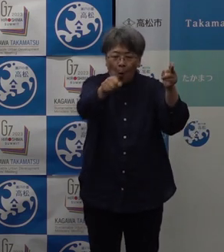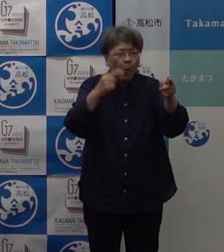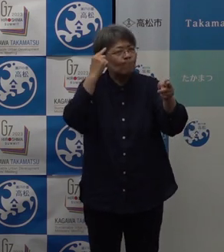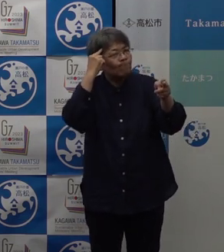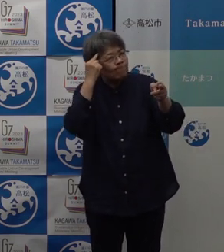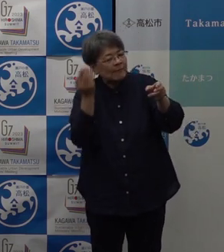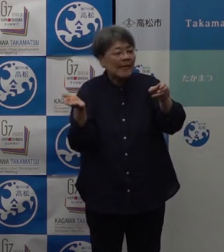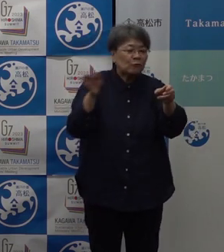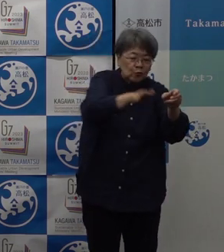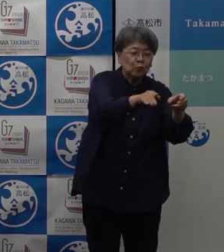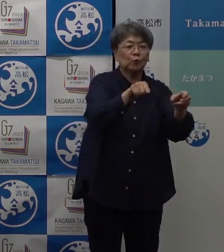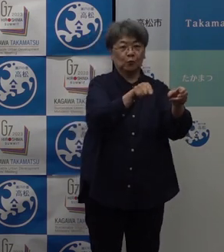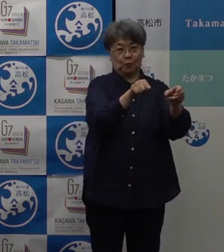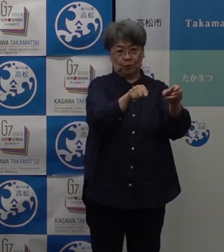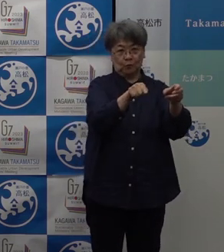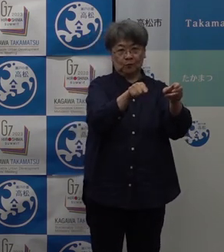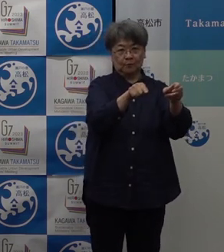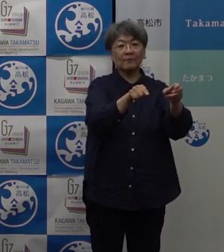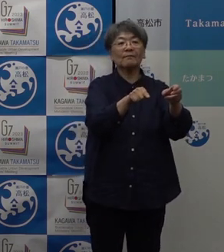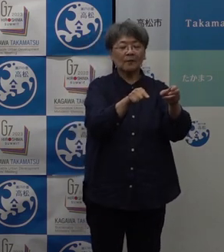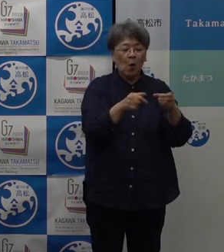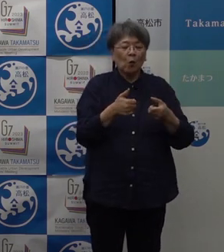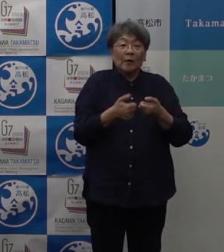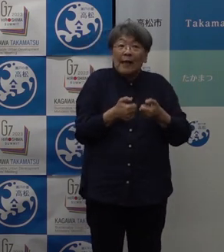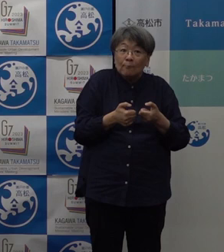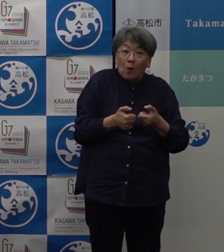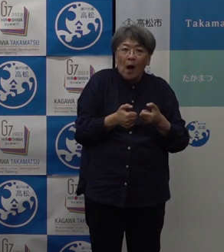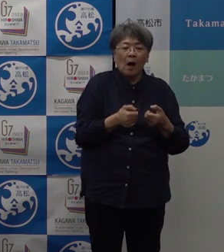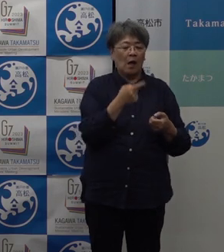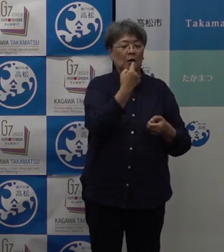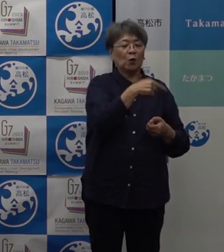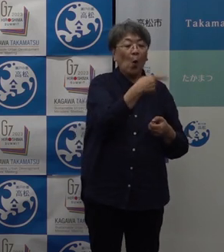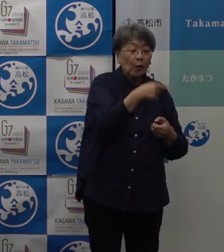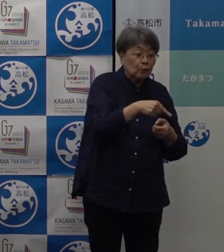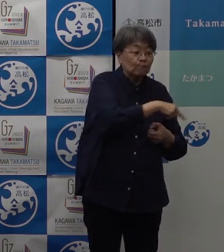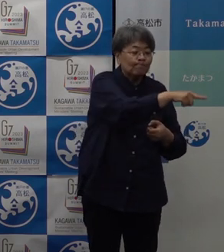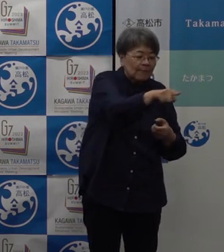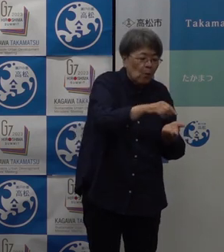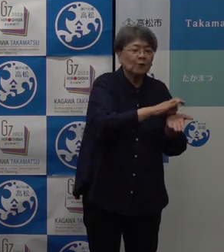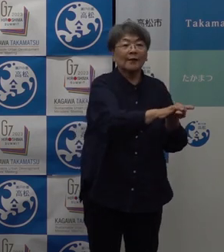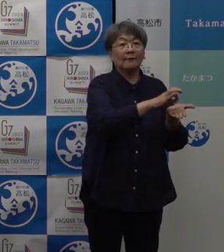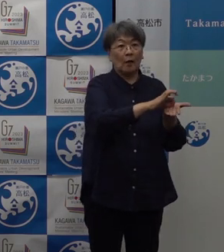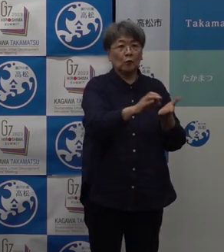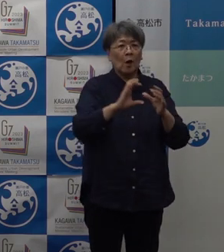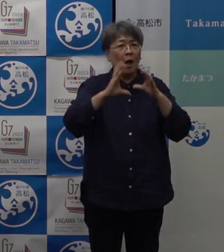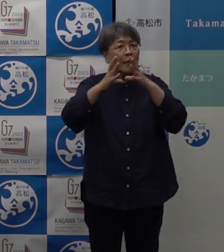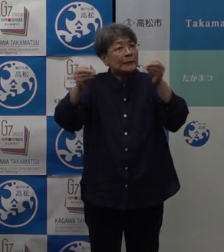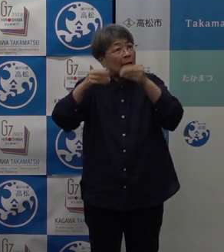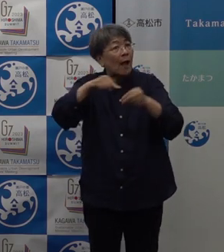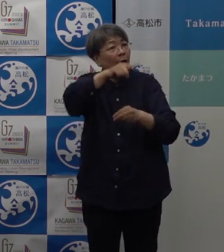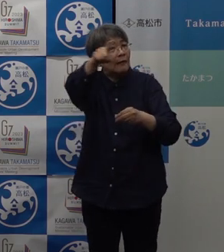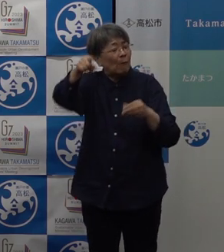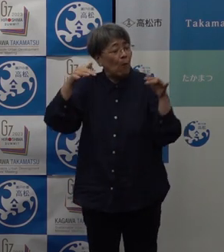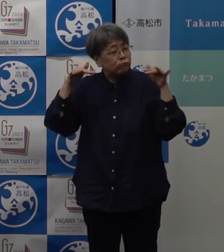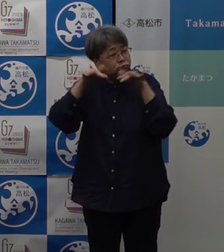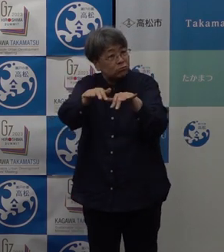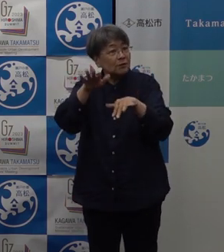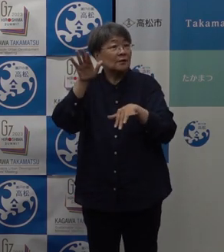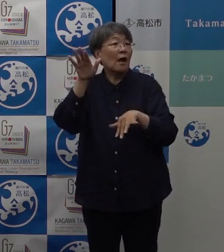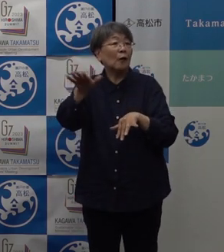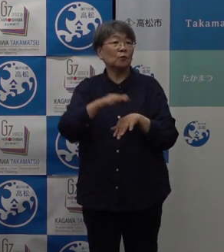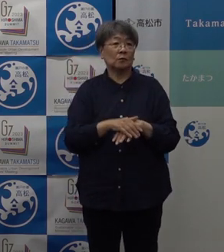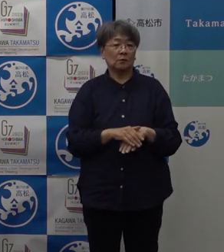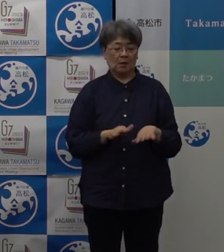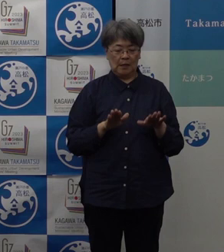ものでございます。マインクラフトは教育分野でも使用され、世界中で大人気のゲームということで聞いております。